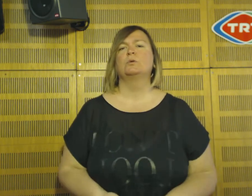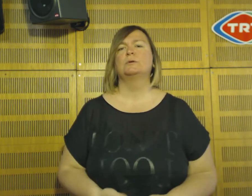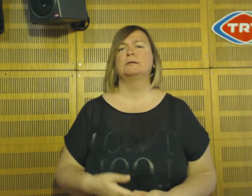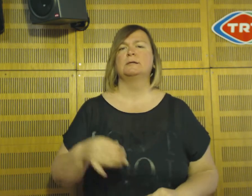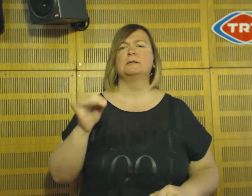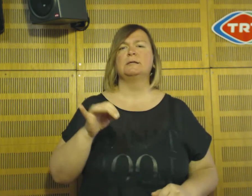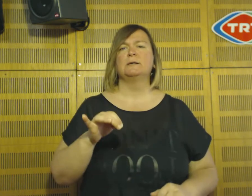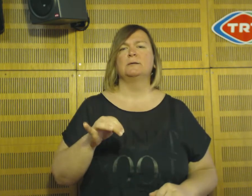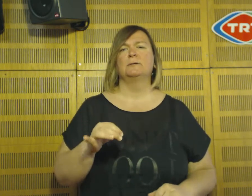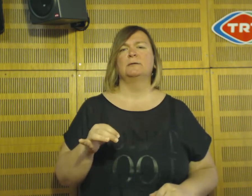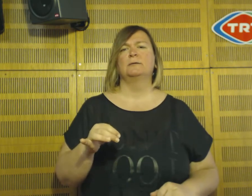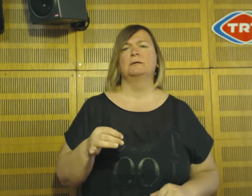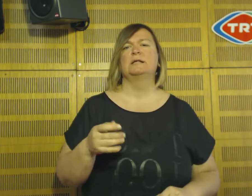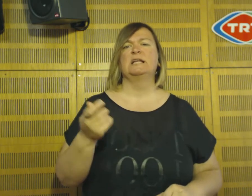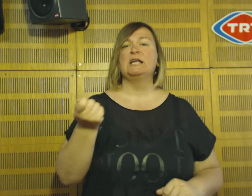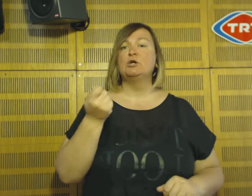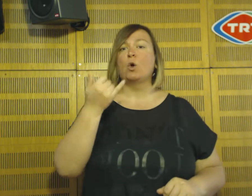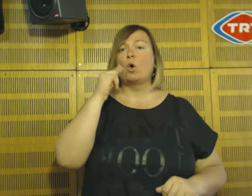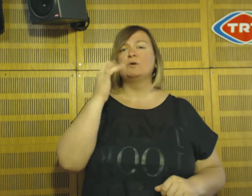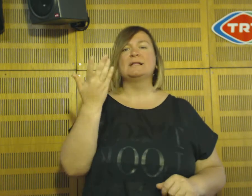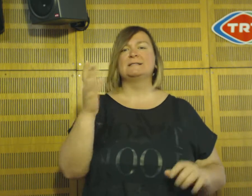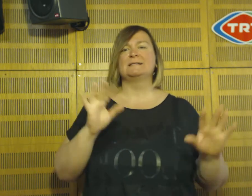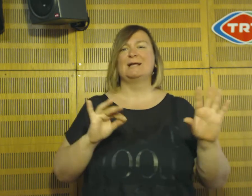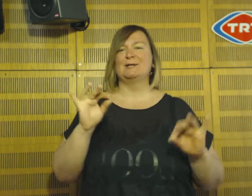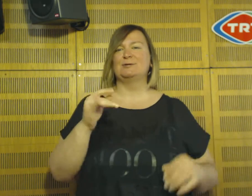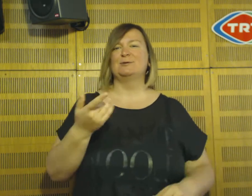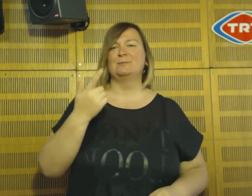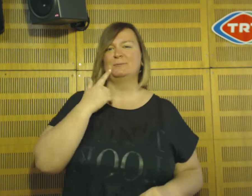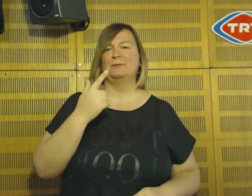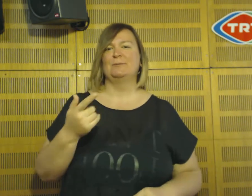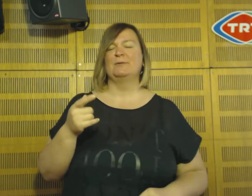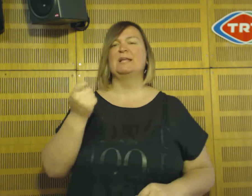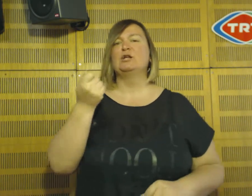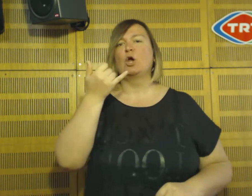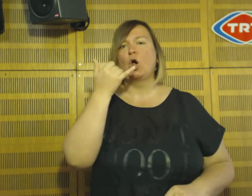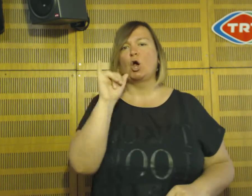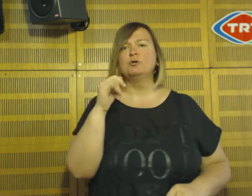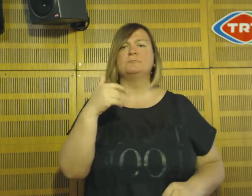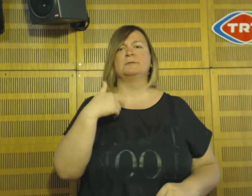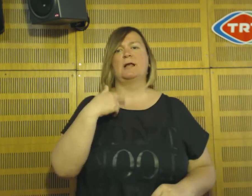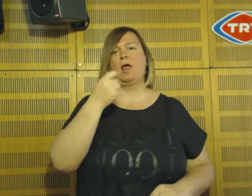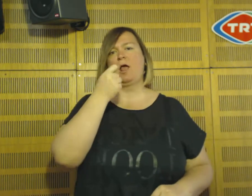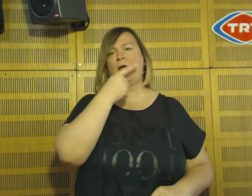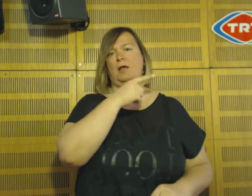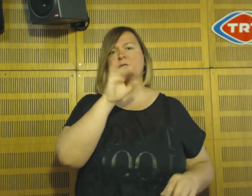andaki haliyle iş koçları nasıl seçiliyor tabii bu arada i̇ş biraz ilk belki. İş koçlarımızı biz Ankara'da seçtik ve